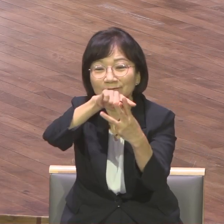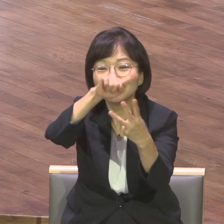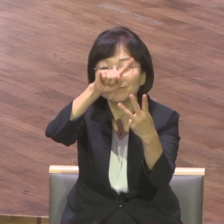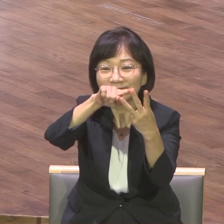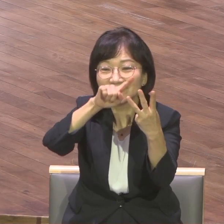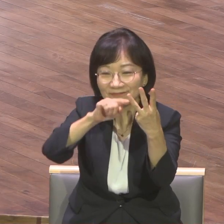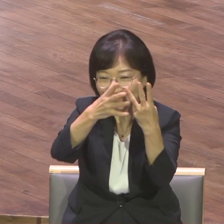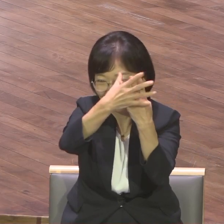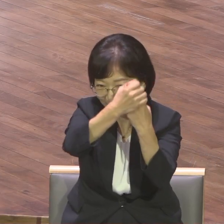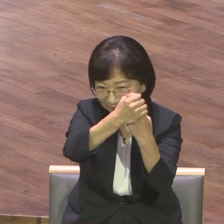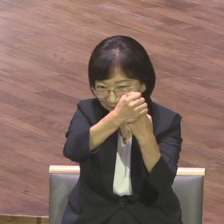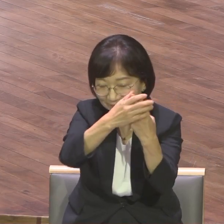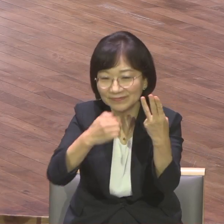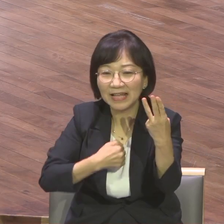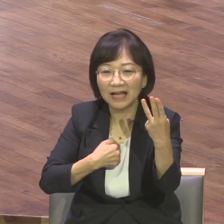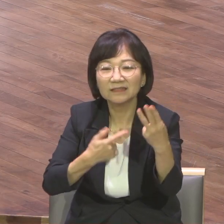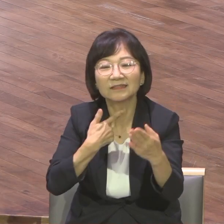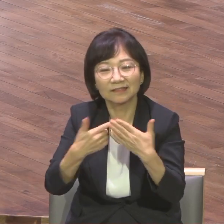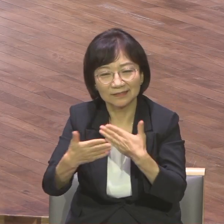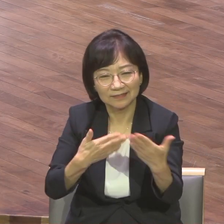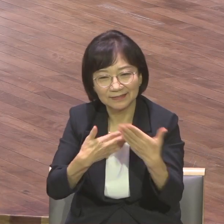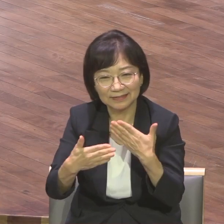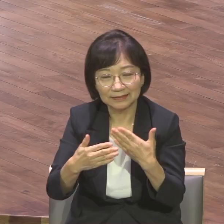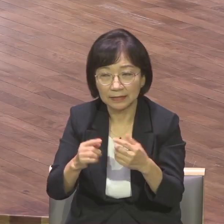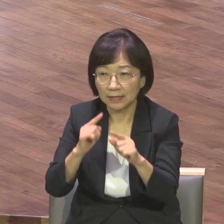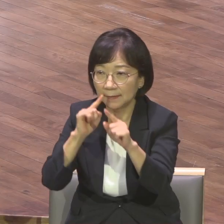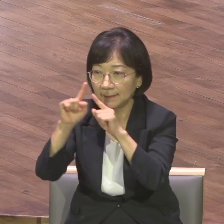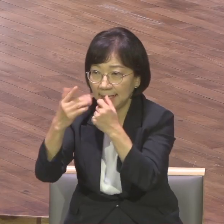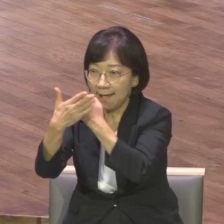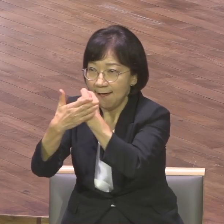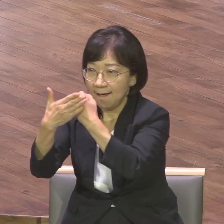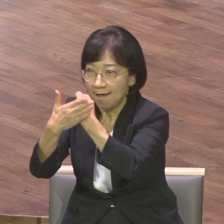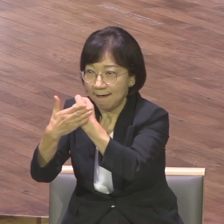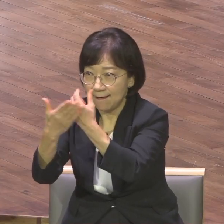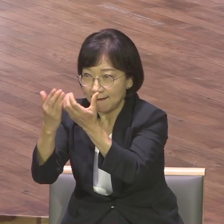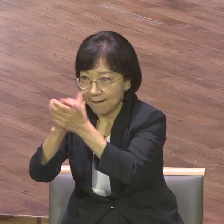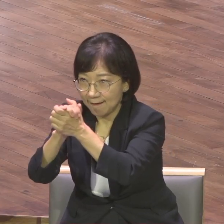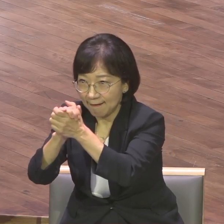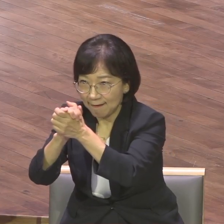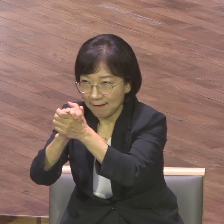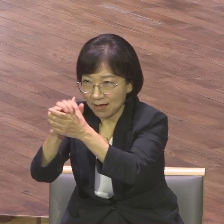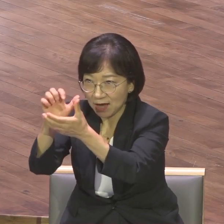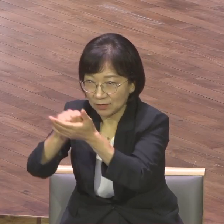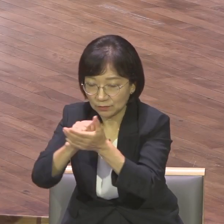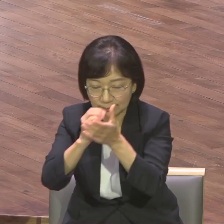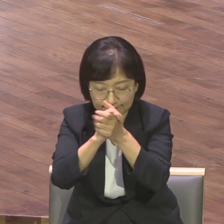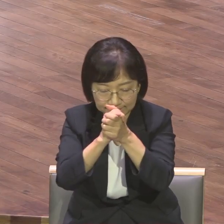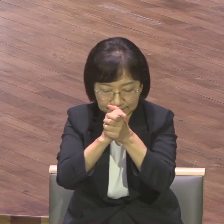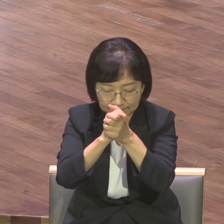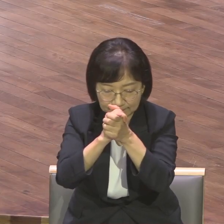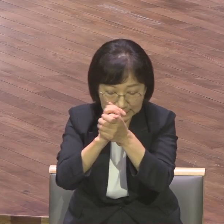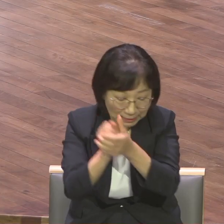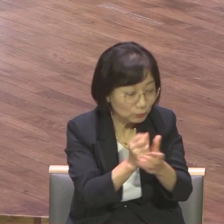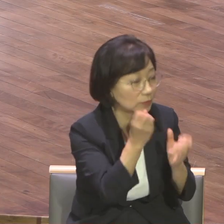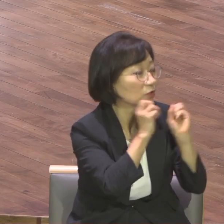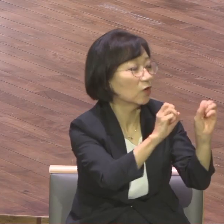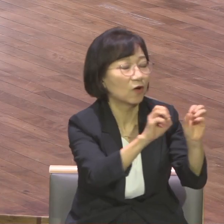말씀의 은혜를 받고 무장을 하고 그 말씀에 의해 기도하고 언약 기도하고 그리고 증거하는 거예요. 미친